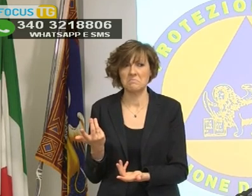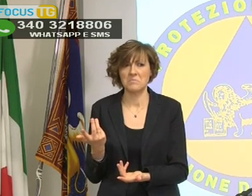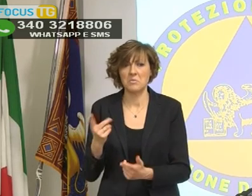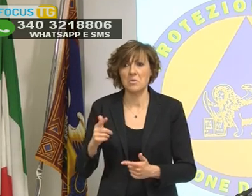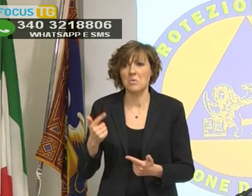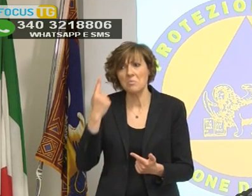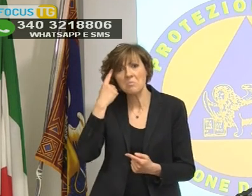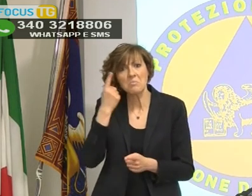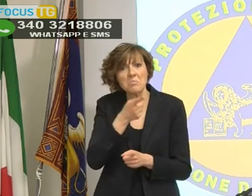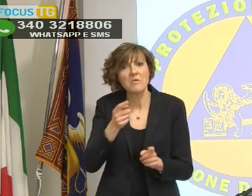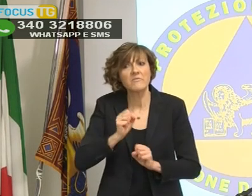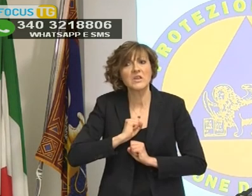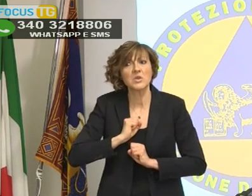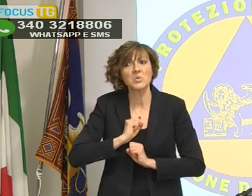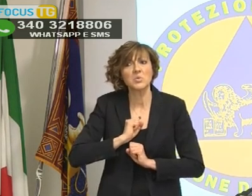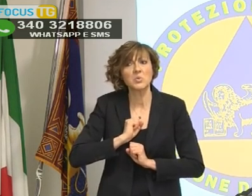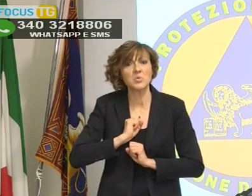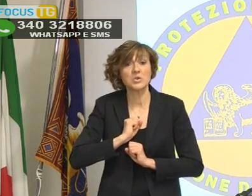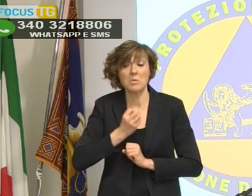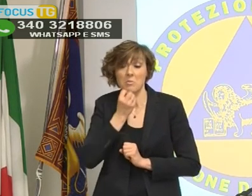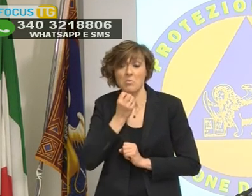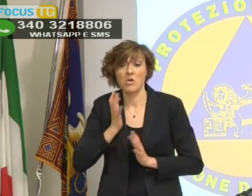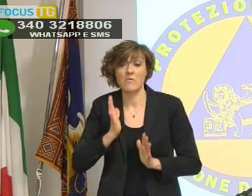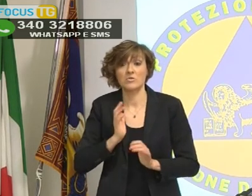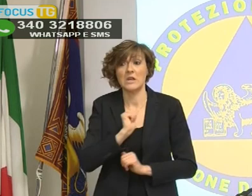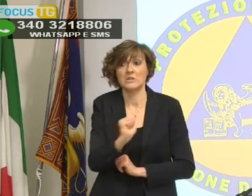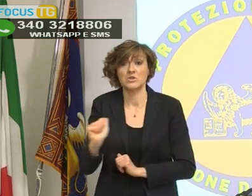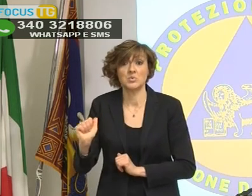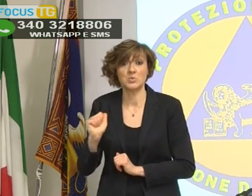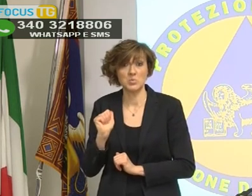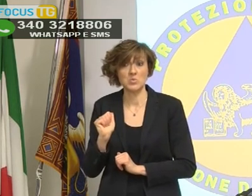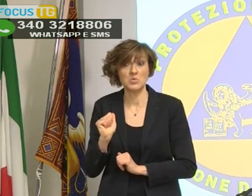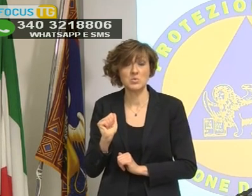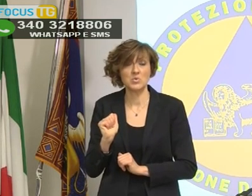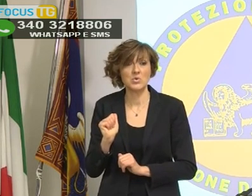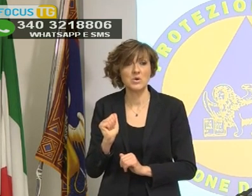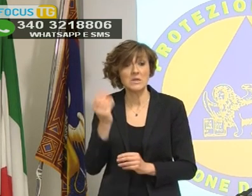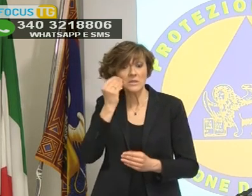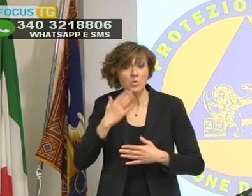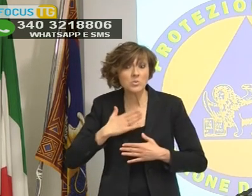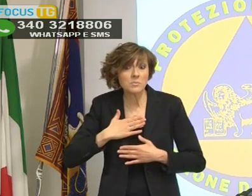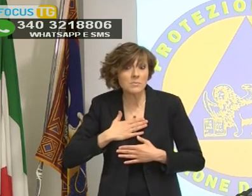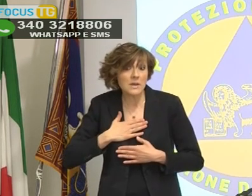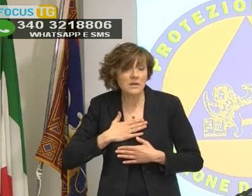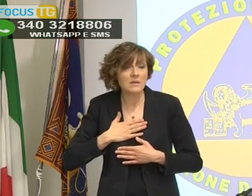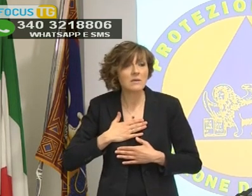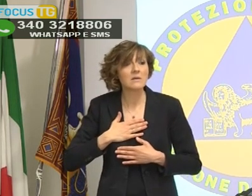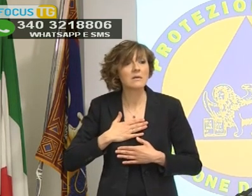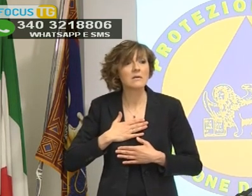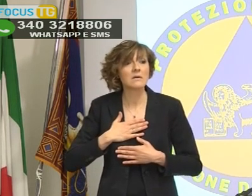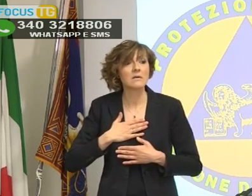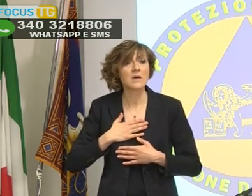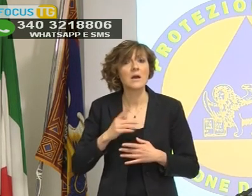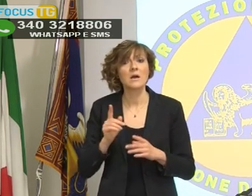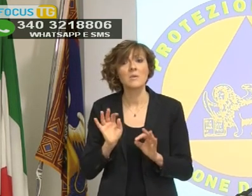che altro alla buona volontà di ciascuno. Secondo me, come dire, è un